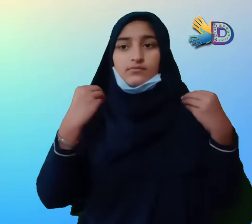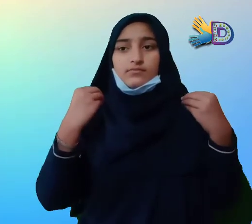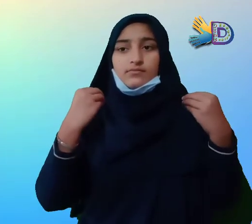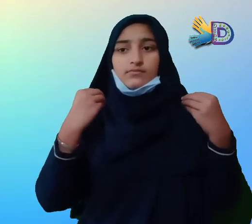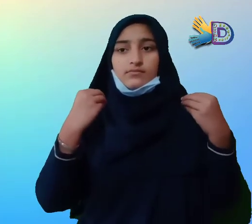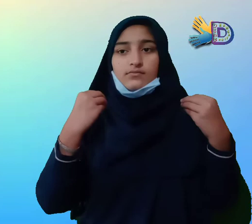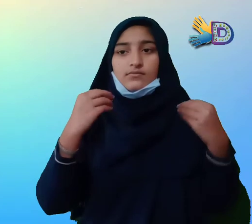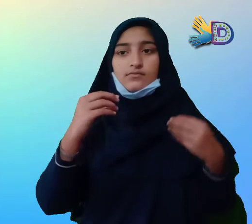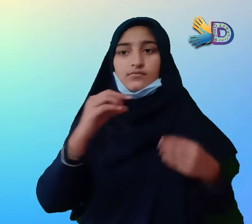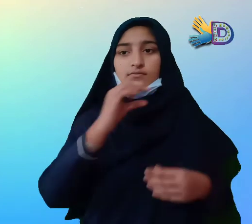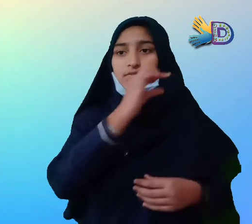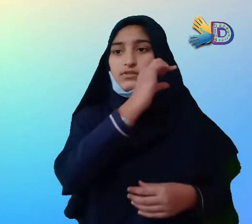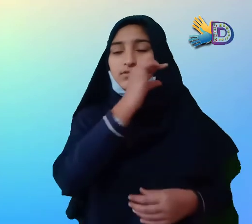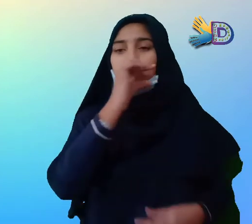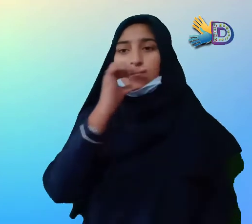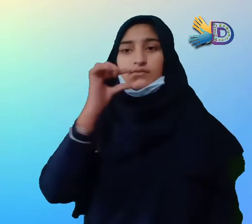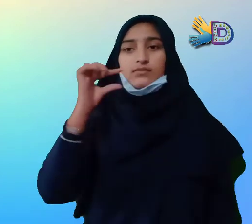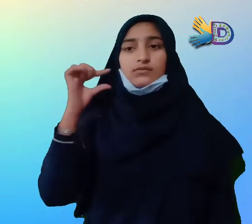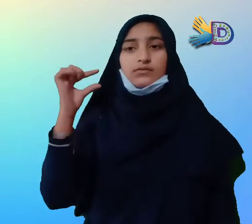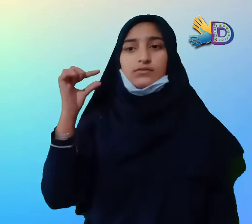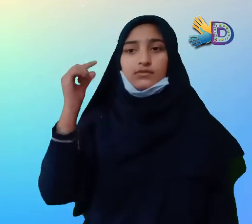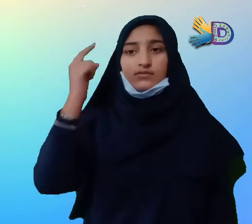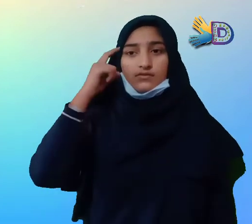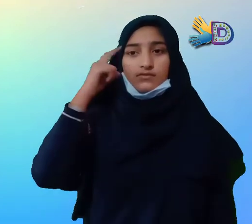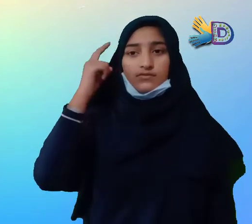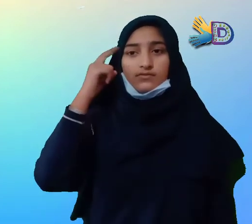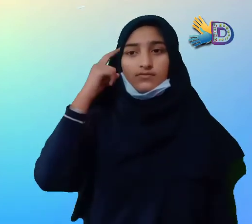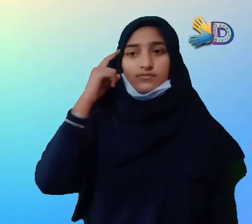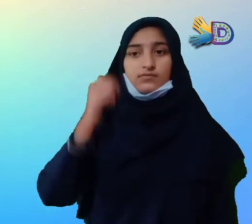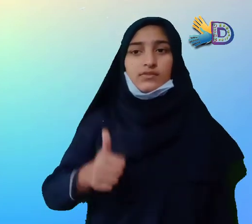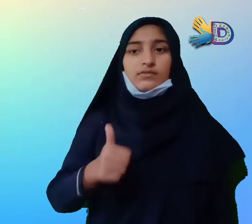हम इसके साथ साथ जुमले भी पढ़ेंगे ताकि हमें अच्छे से याद हो जाए।